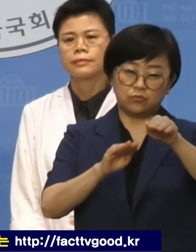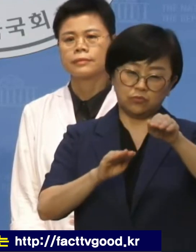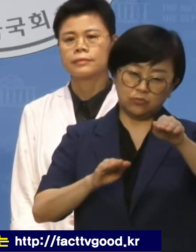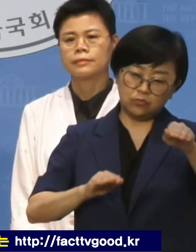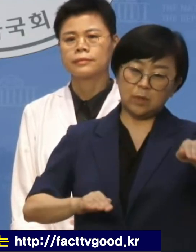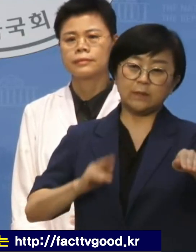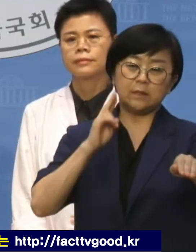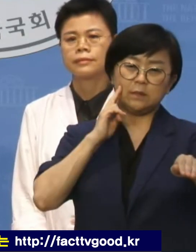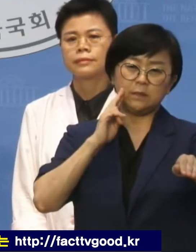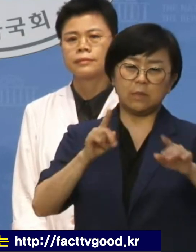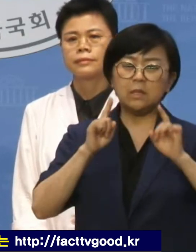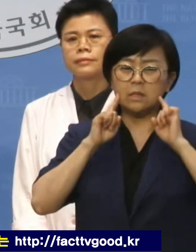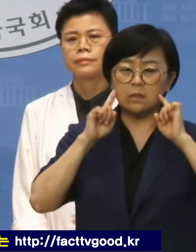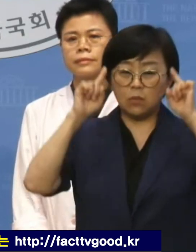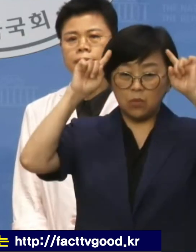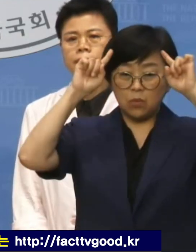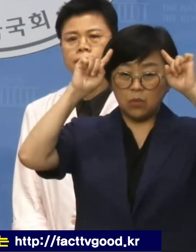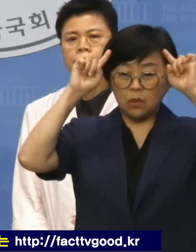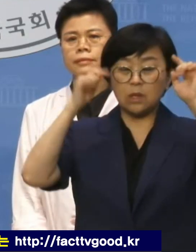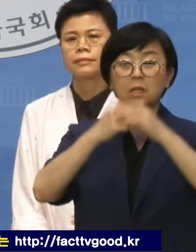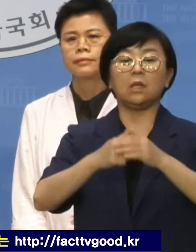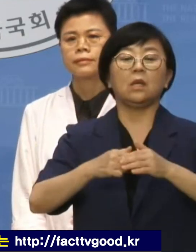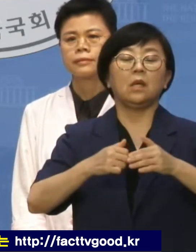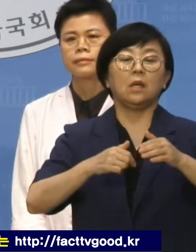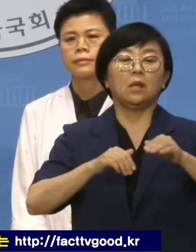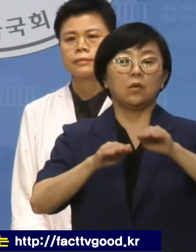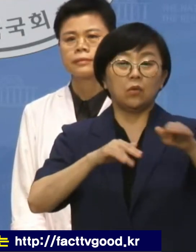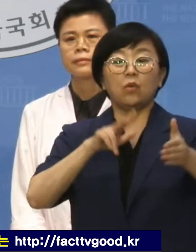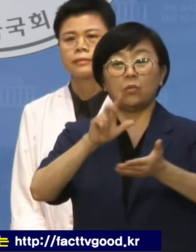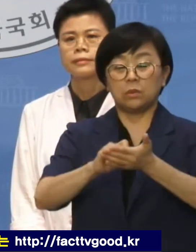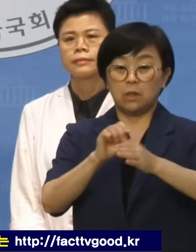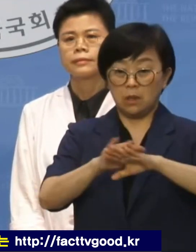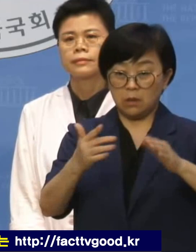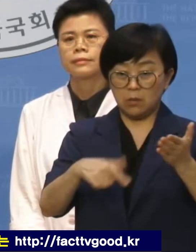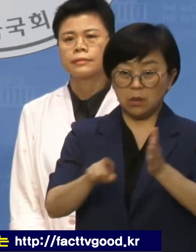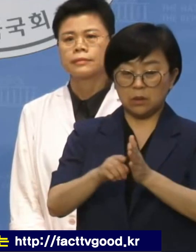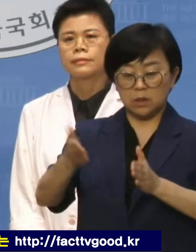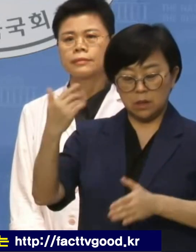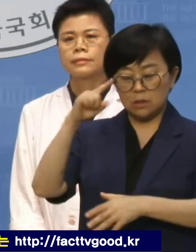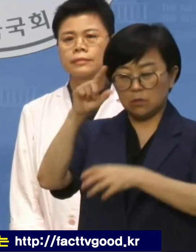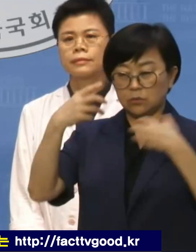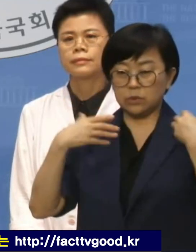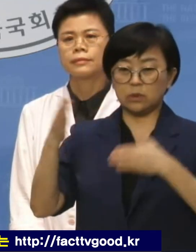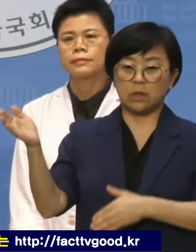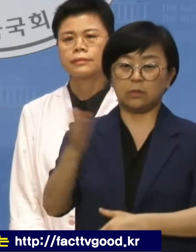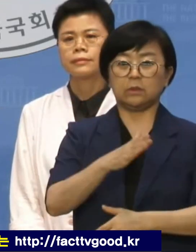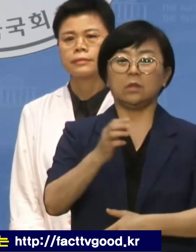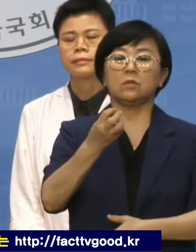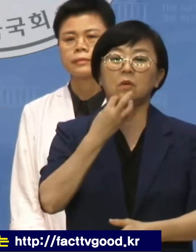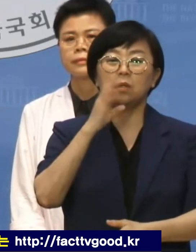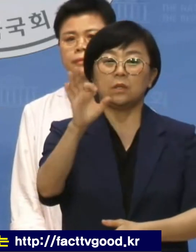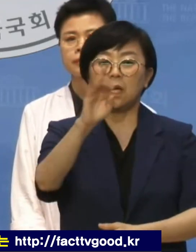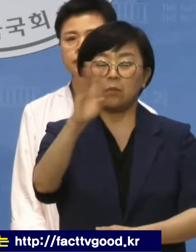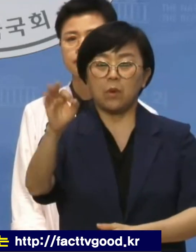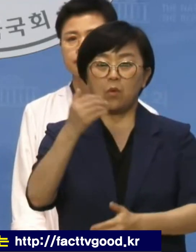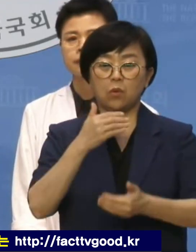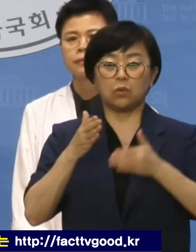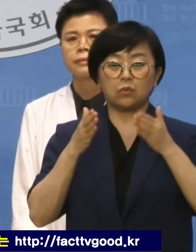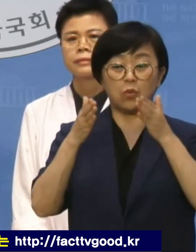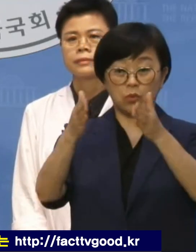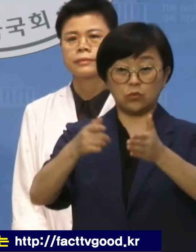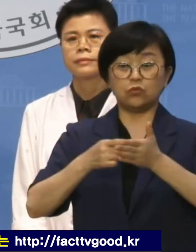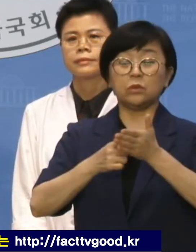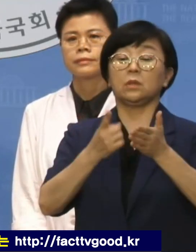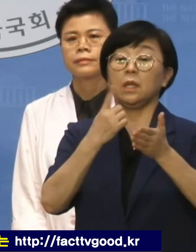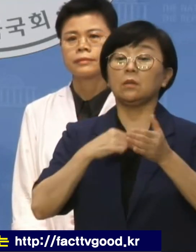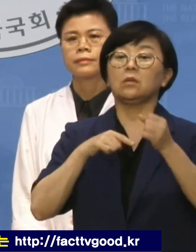곳입니다. 사실 이런 교통난을 해소하기 위해서 지난 정부 때부터 서울 양평간 고속도로를 추진했던